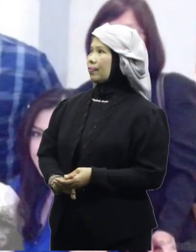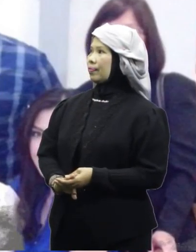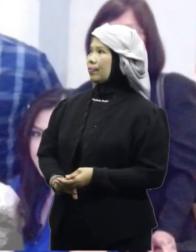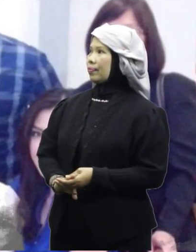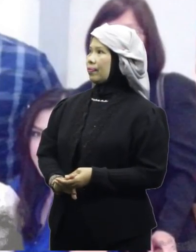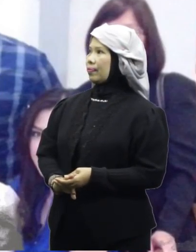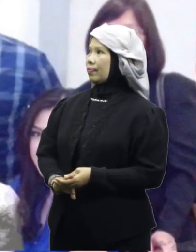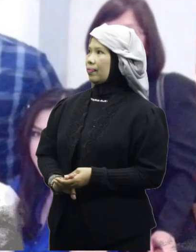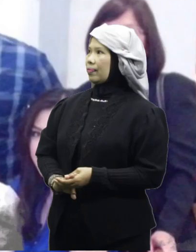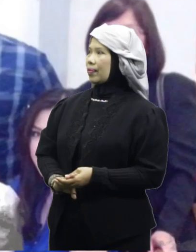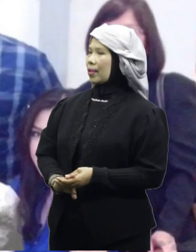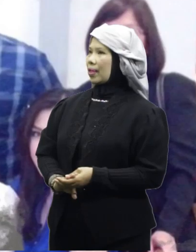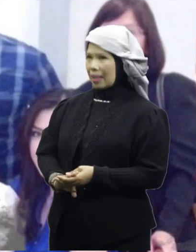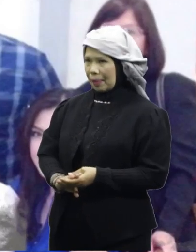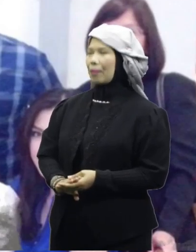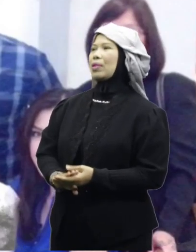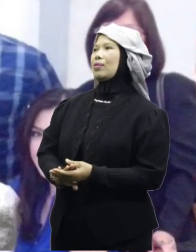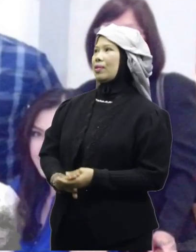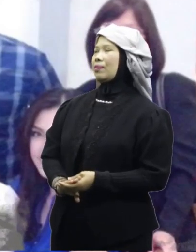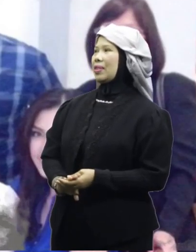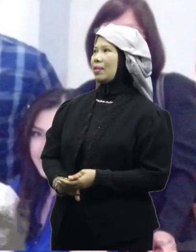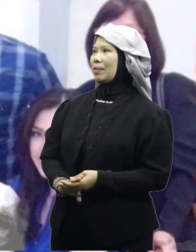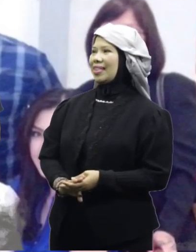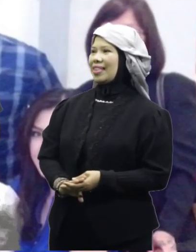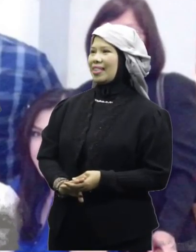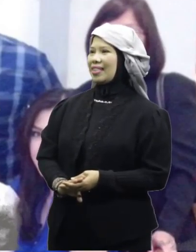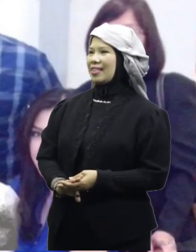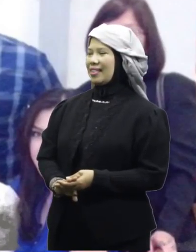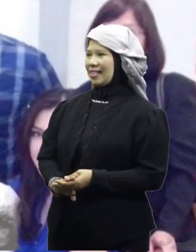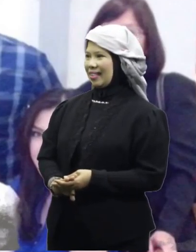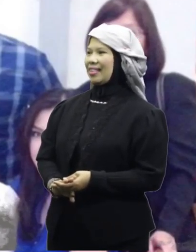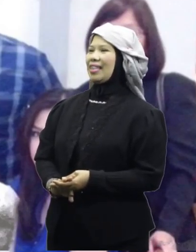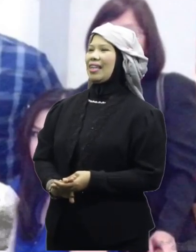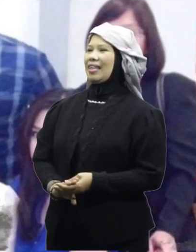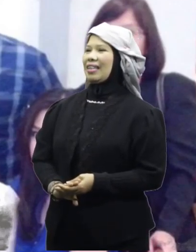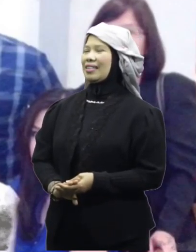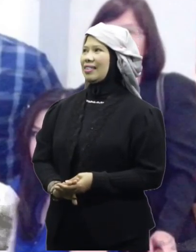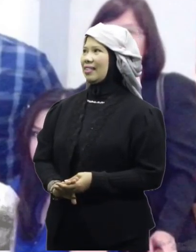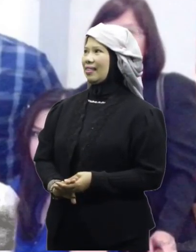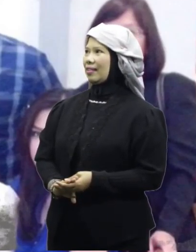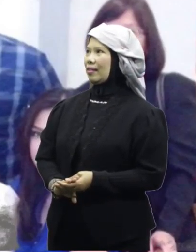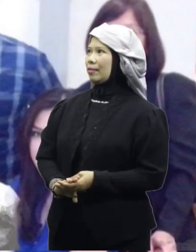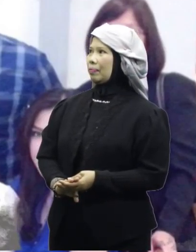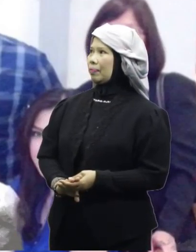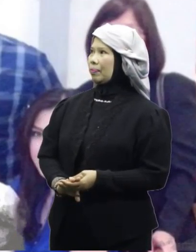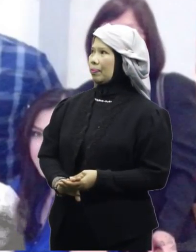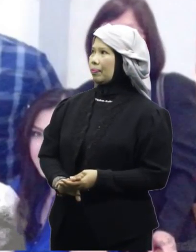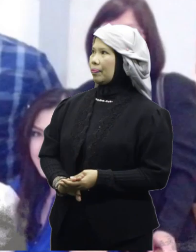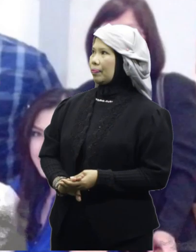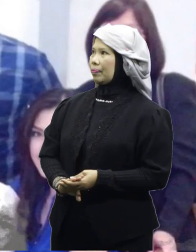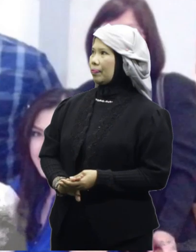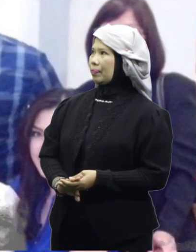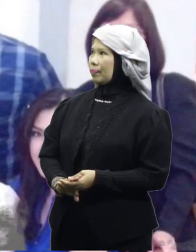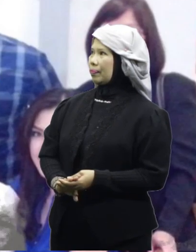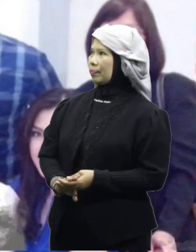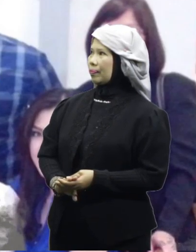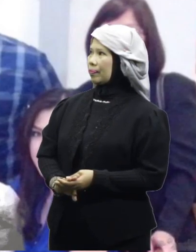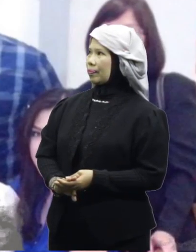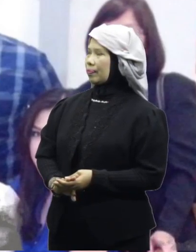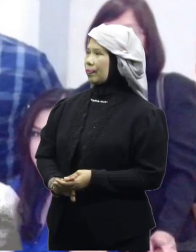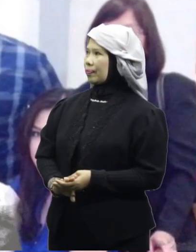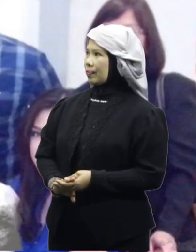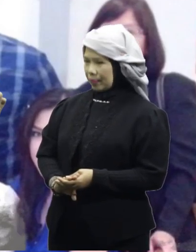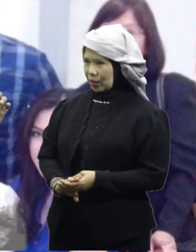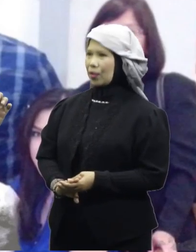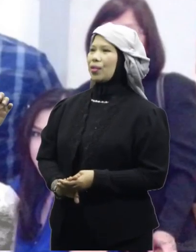harus mencapai yang namanya kesamaan. Kesamaan, betul. Kesamaan visi, pertama visi misi ya. Yang agak penting menurut saya kan orang tiap orang